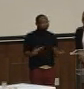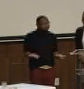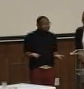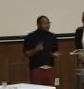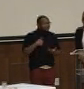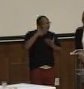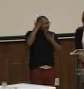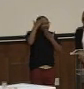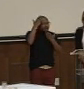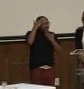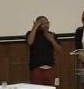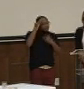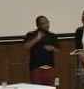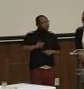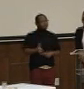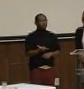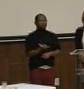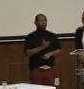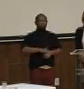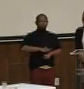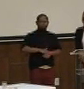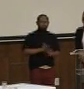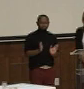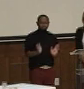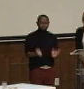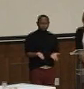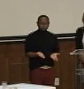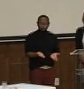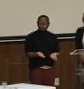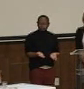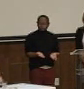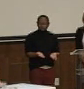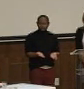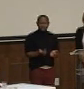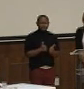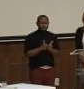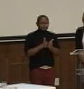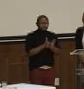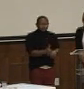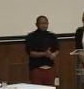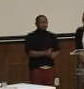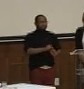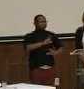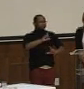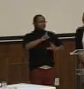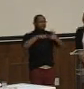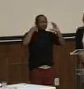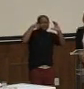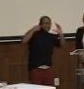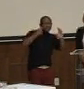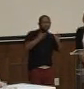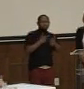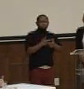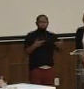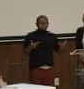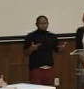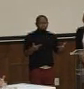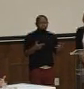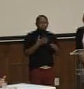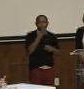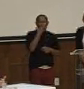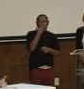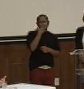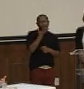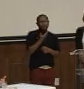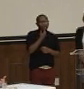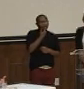agradecer a oportunidade, agradecer a todos que acompanharam pelo vídeo, né, e solicitar, pedir